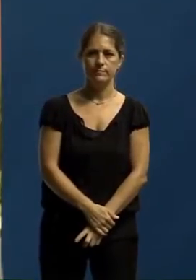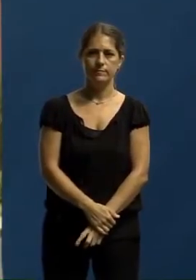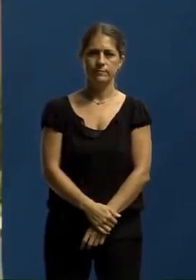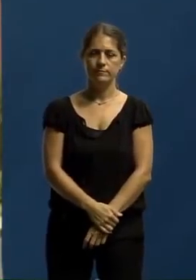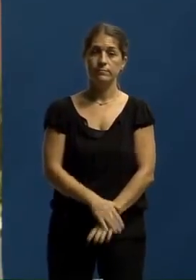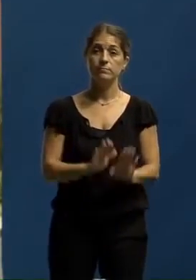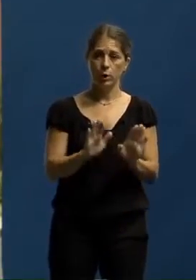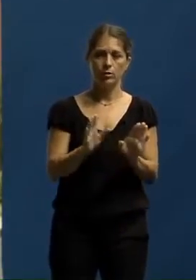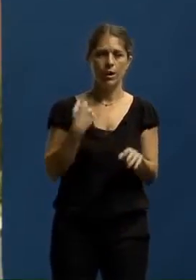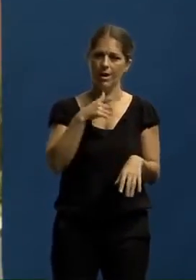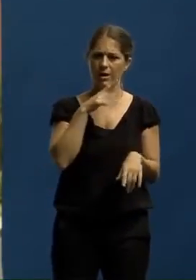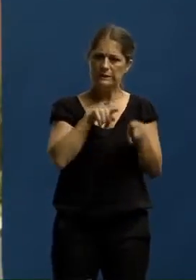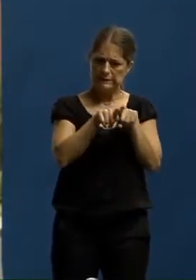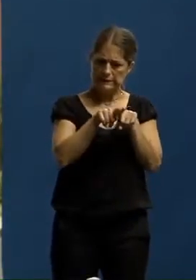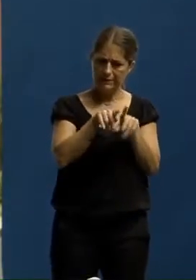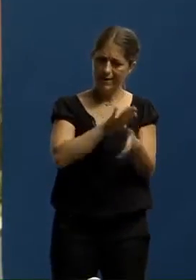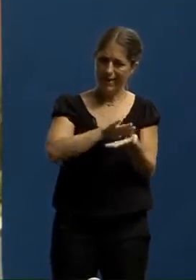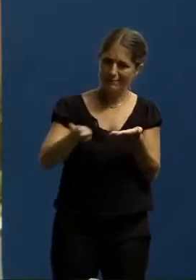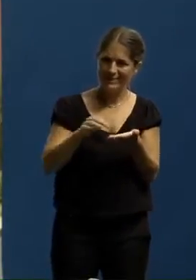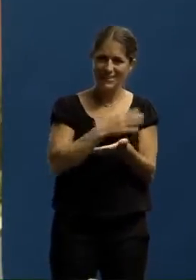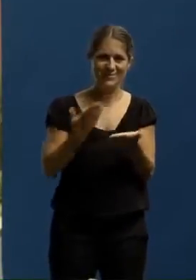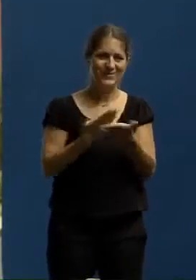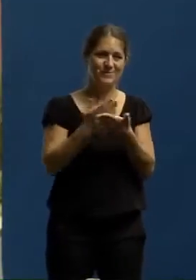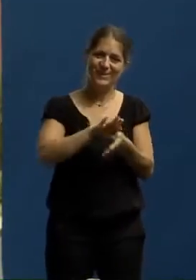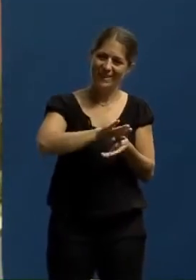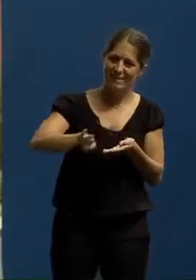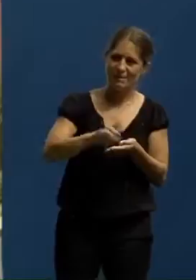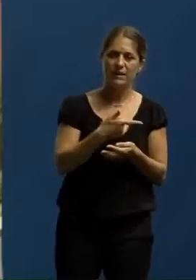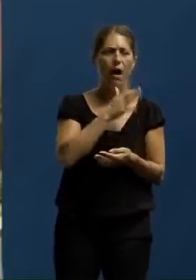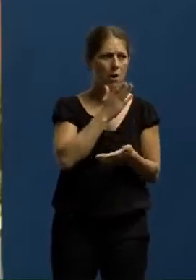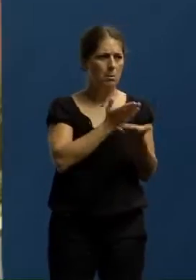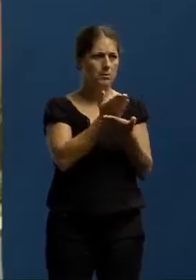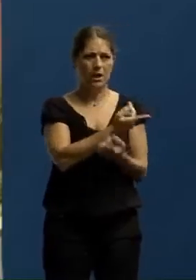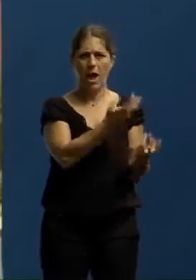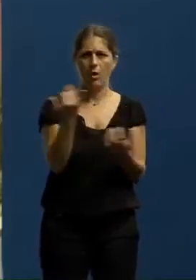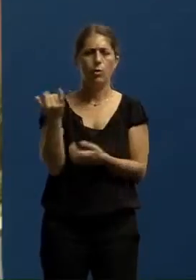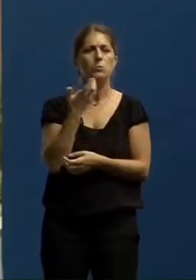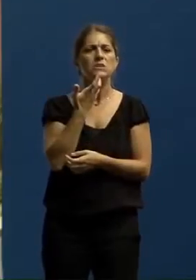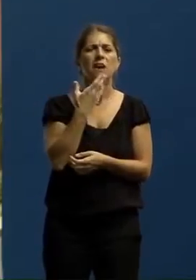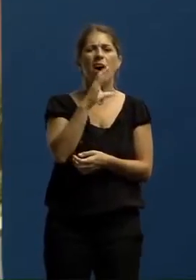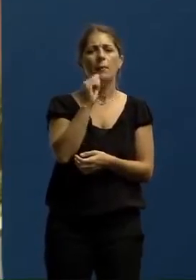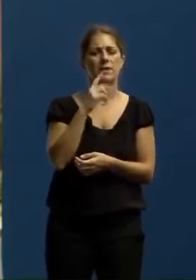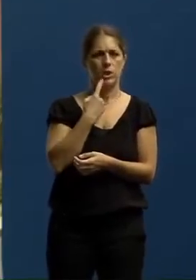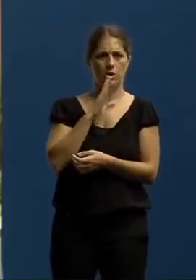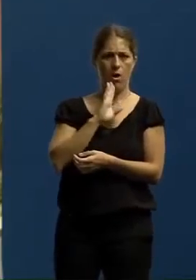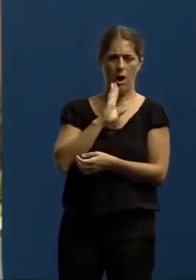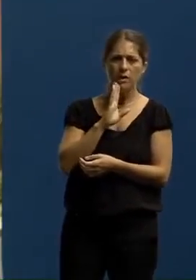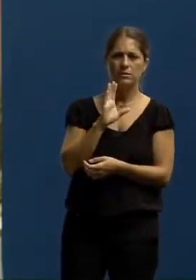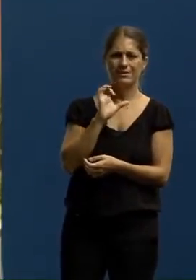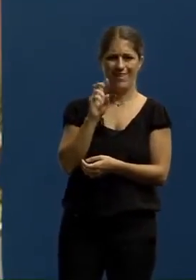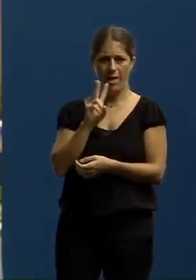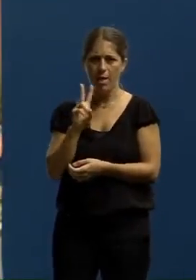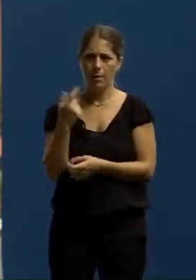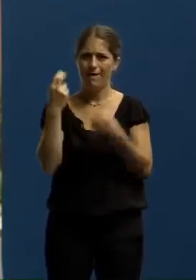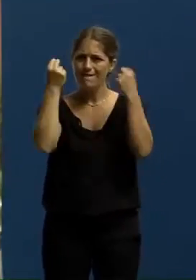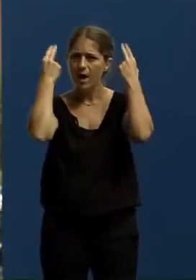Pero aparte de criticar e aparte de facer estas propostas, temos máis propostas aínda. Algúnas delas expuxo a Carmen Santos, Eva Solla, Juan